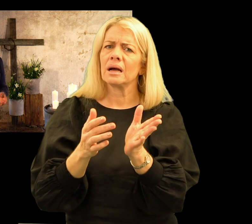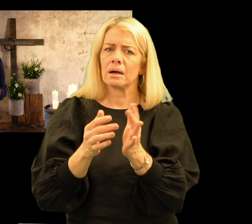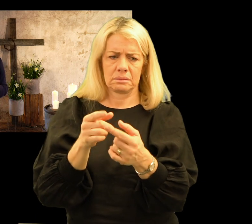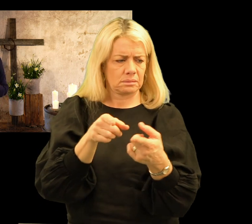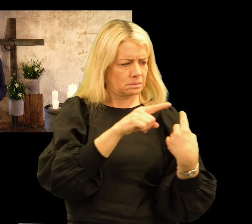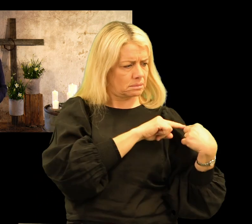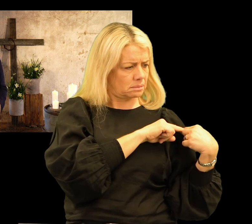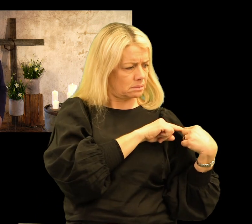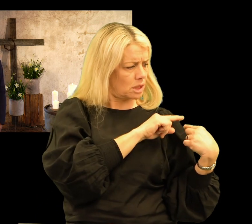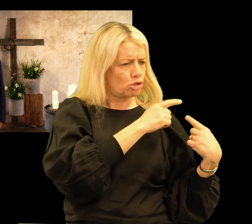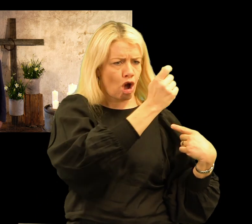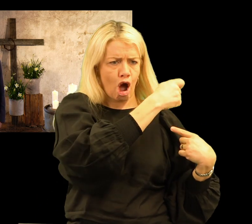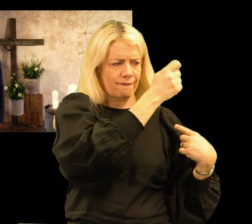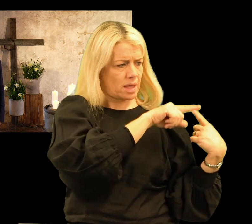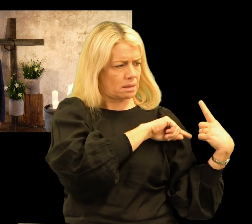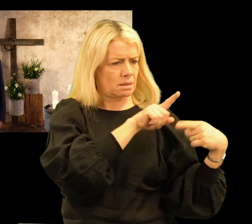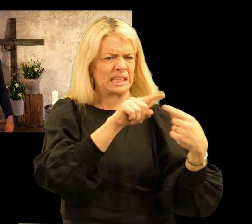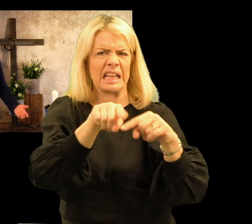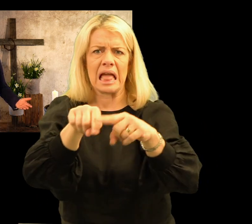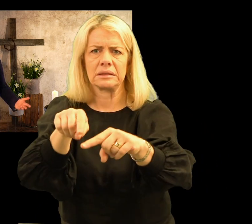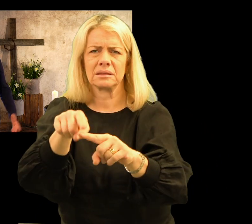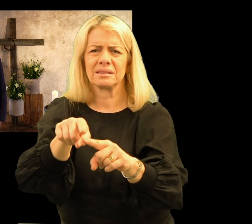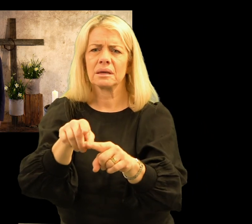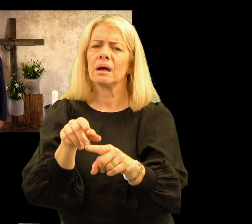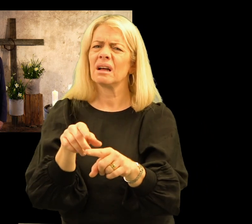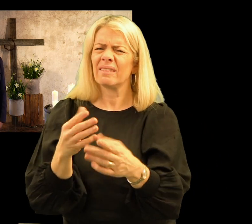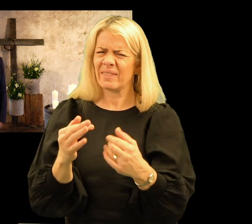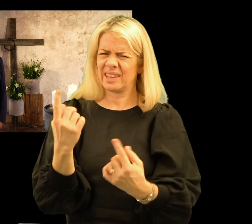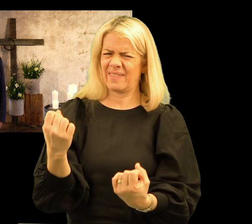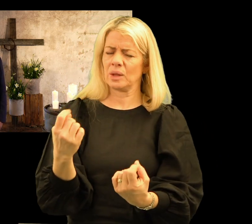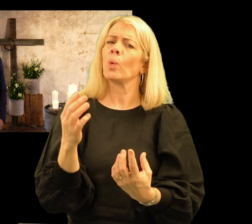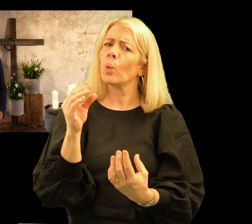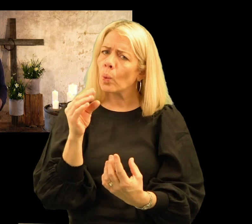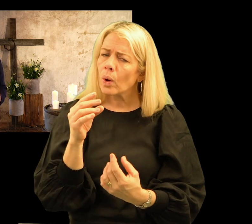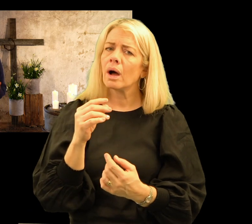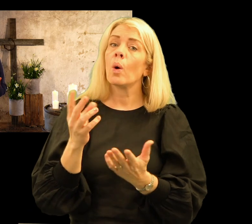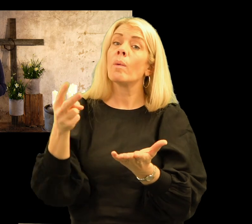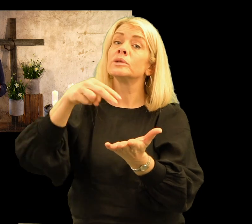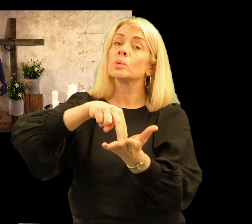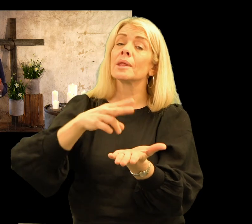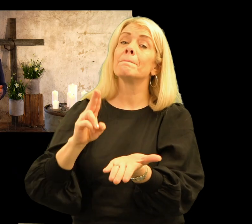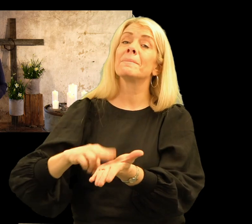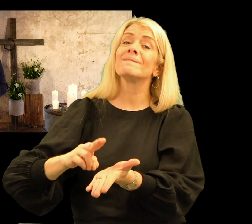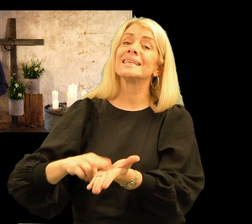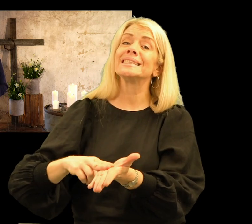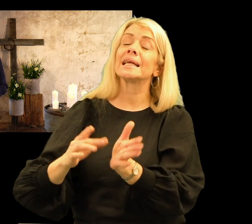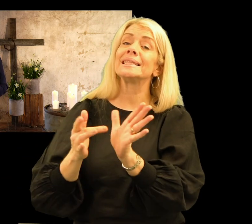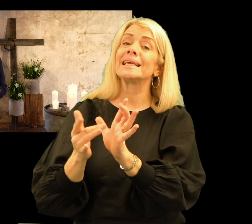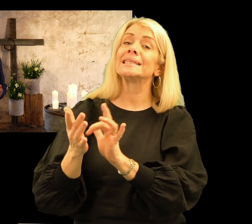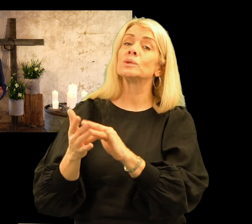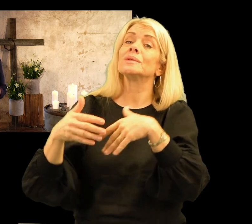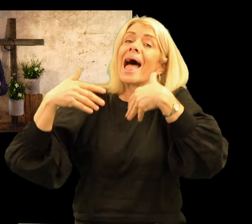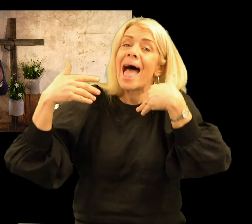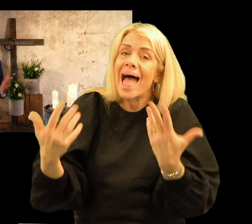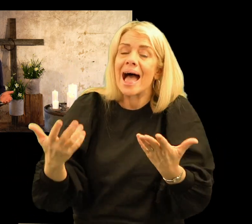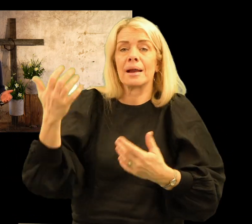minnas att en ättling till David uppstod. Varför är det viktigt? Jo, uppståndelsen bevisar att